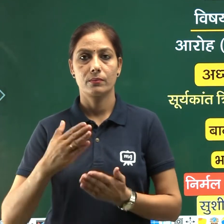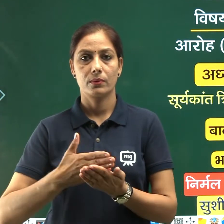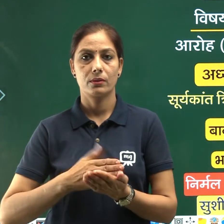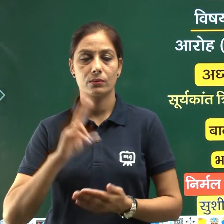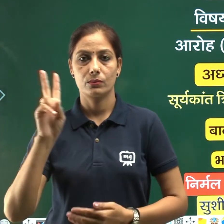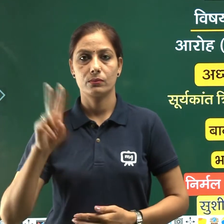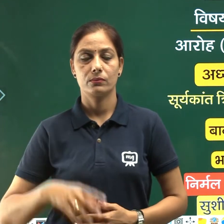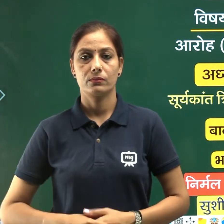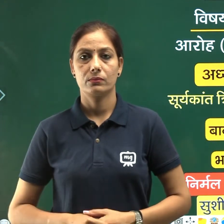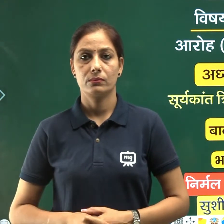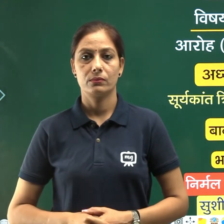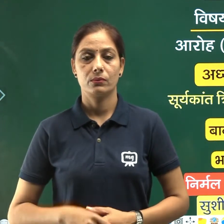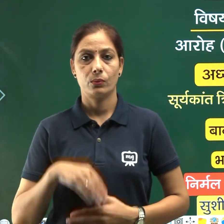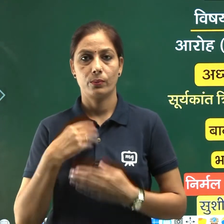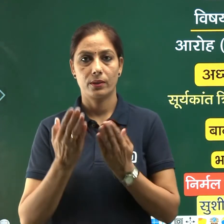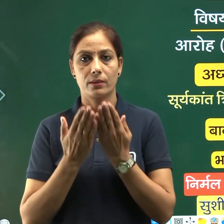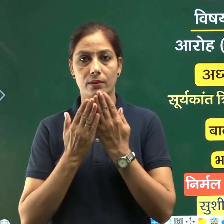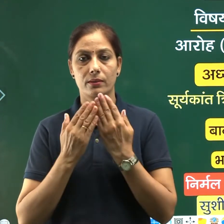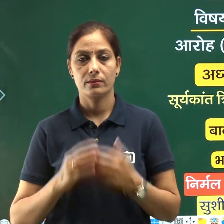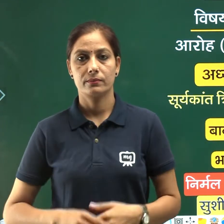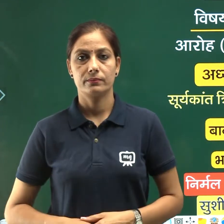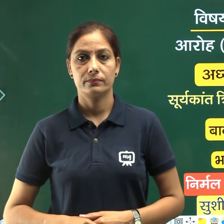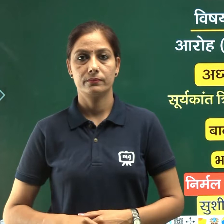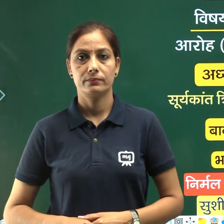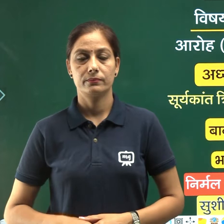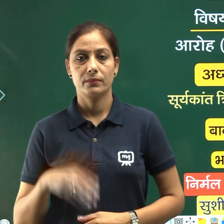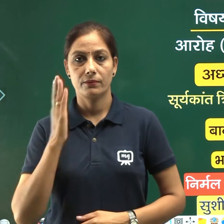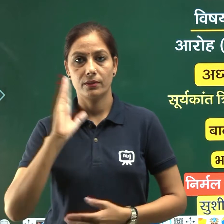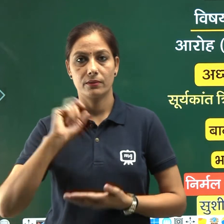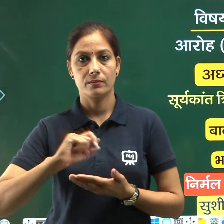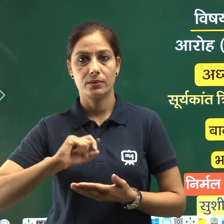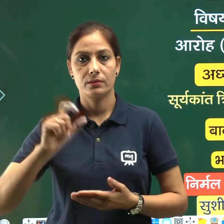2 पढ़ेंगे। कवि है